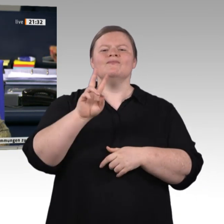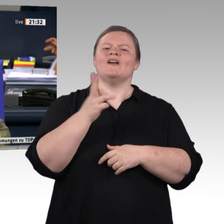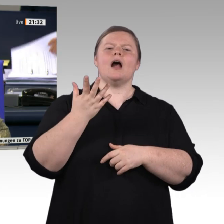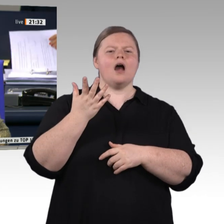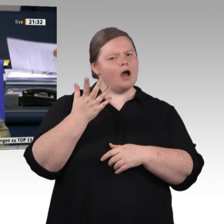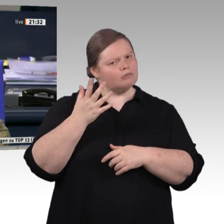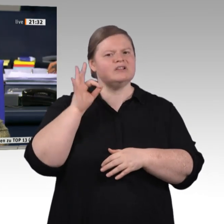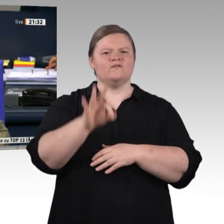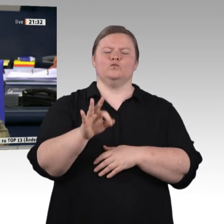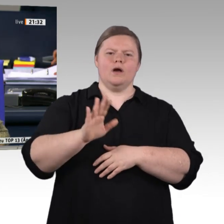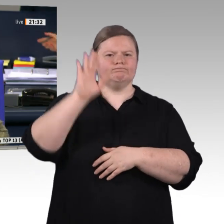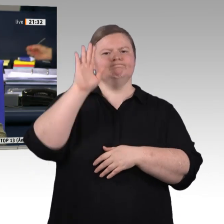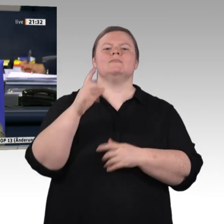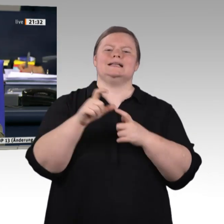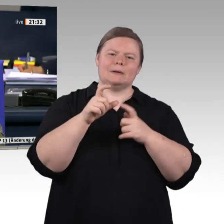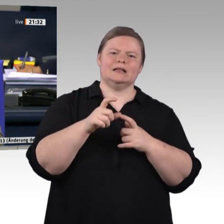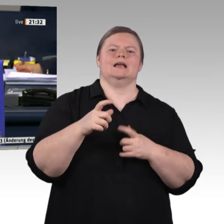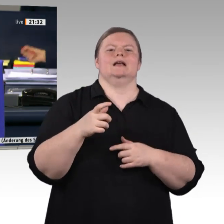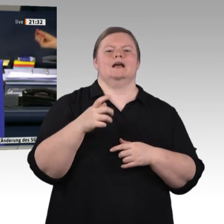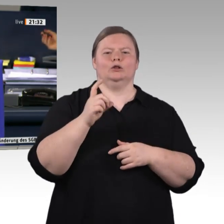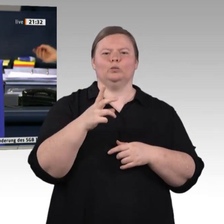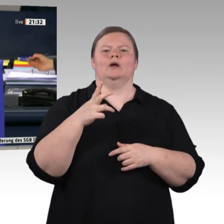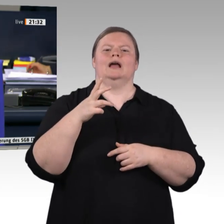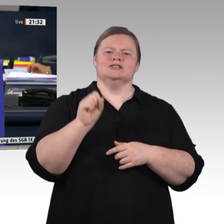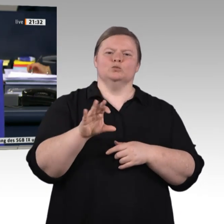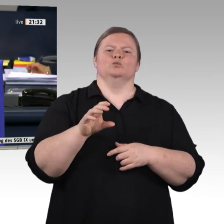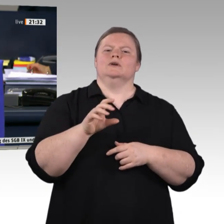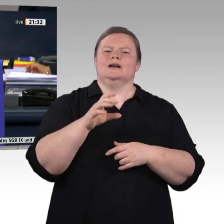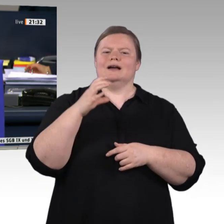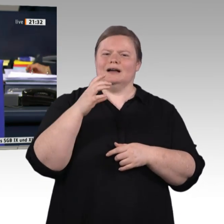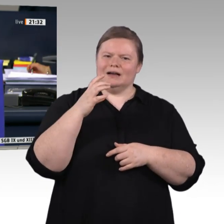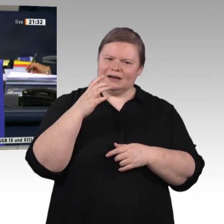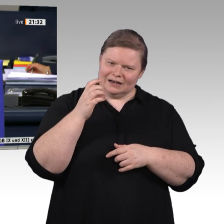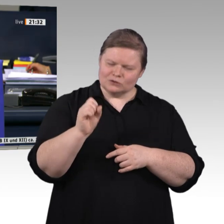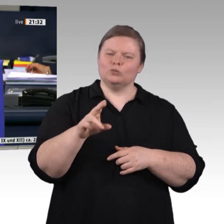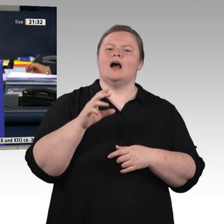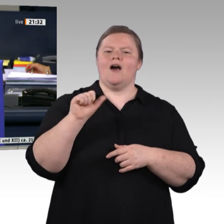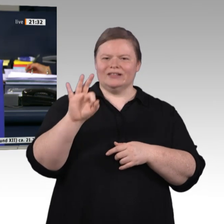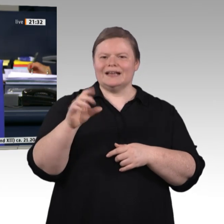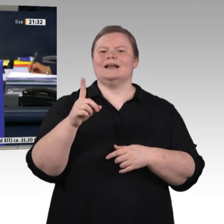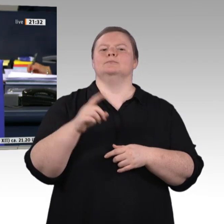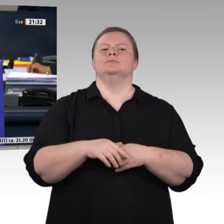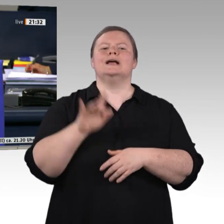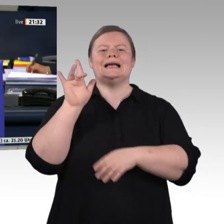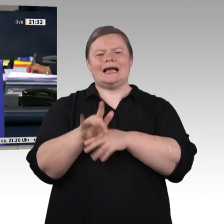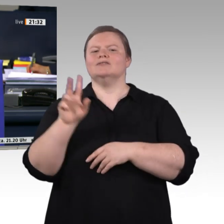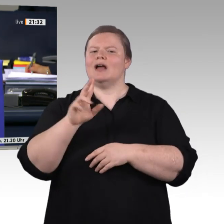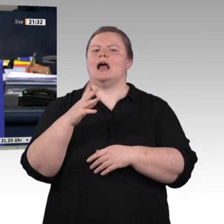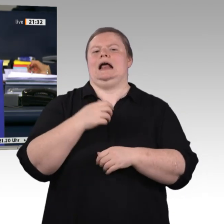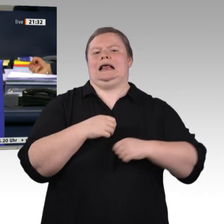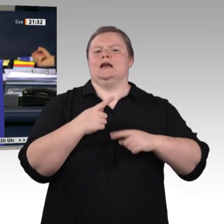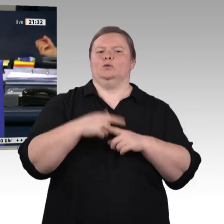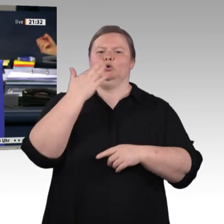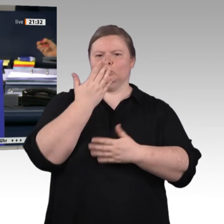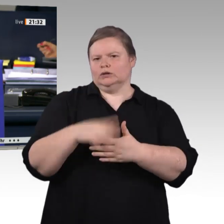FDP. Zusatzpunkt 9. Interfraktionär wird Überweisung der Vorlage auf Drucksache 10241